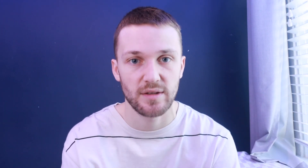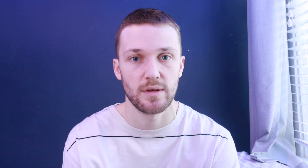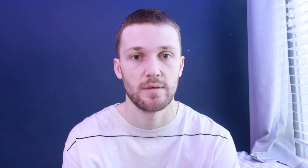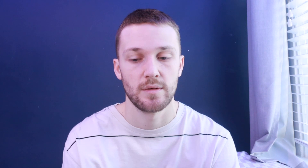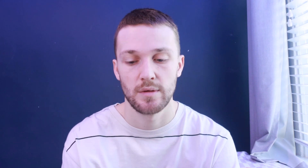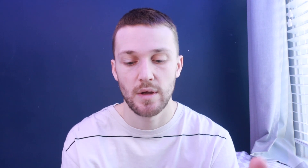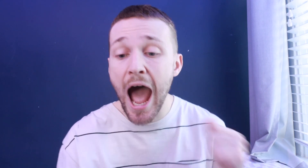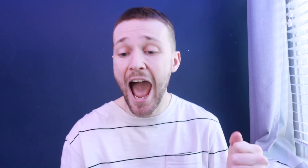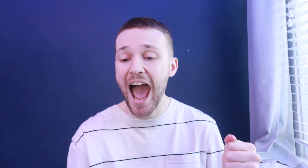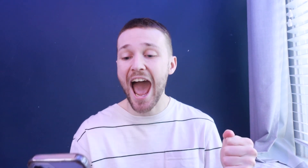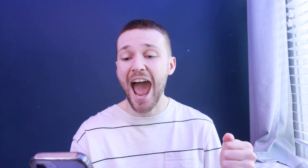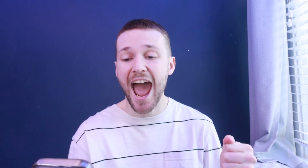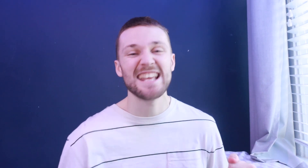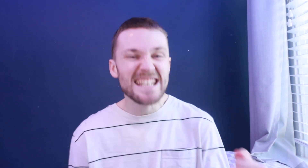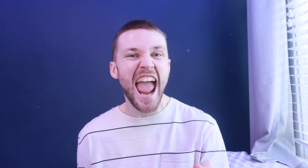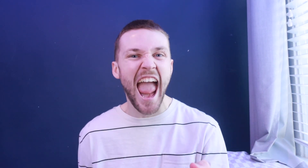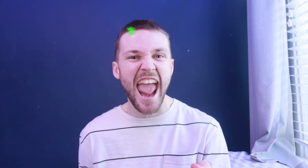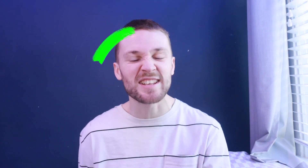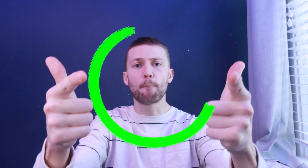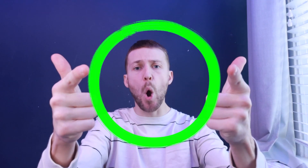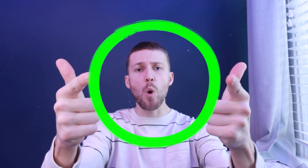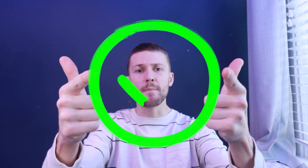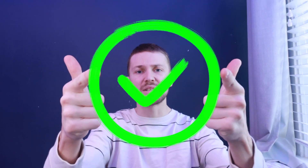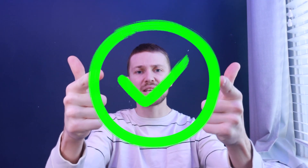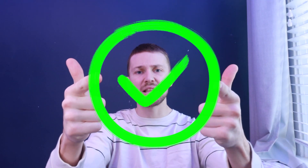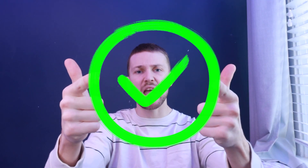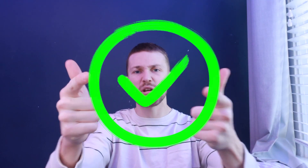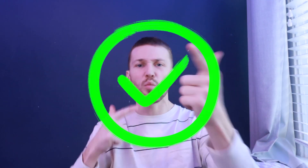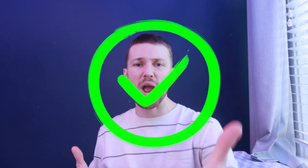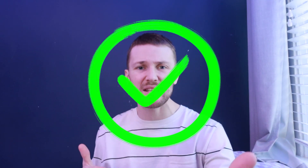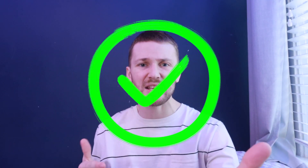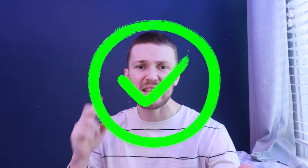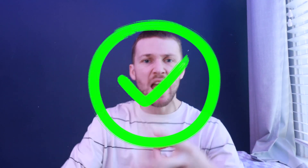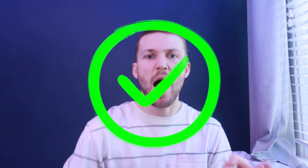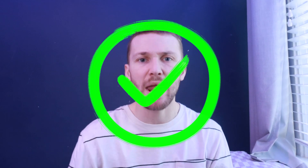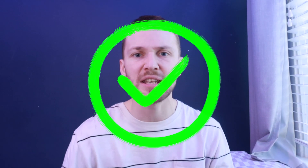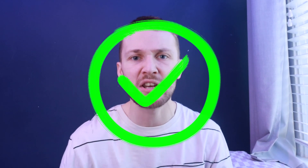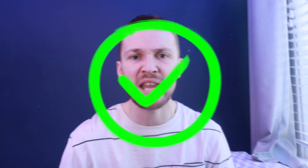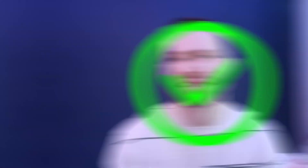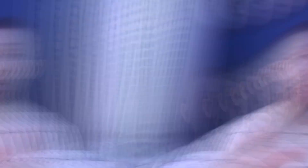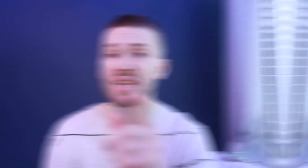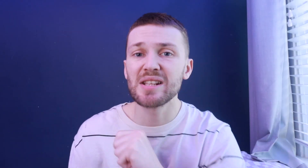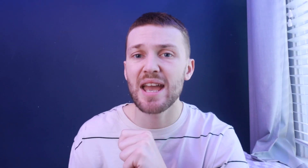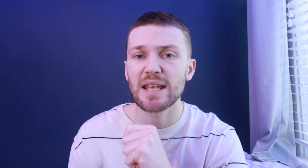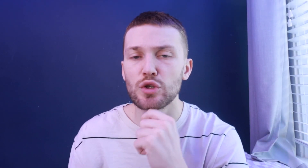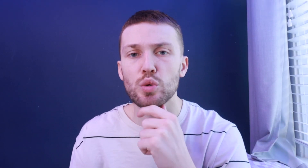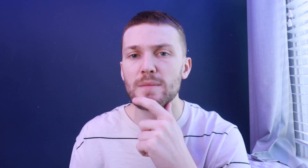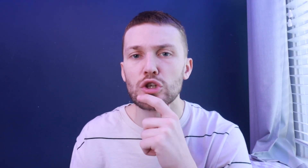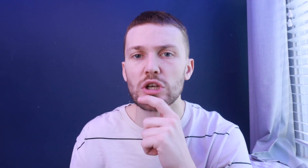water. Ha-ha! Yes! Boom! Sgil newydd wedi dysgu ymlaen i ni nesaf. Y sgil nesaf dwi'n mynd i trio